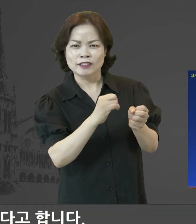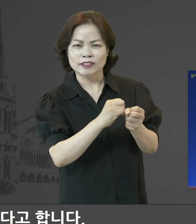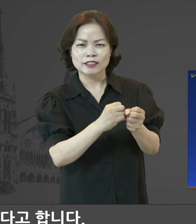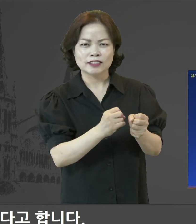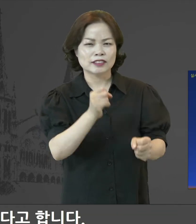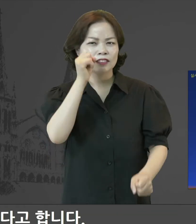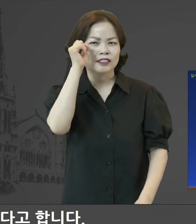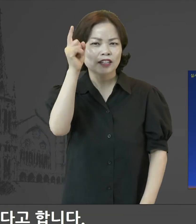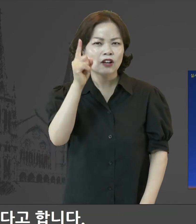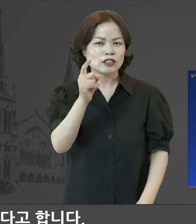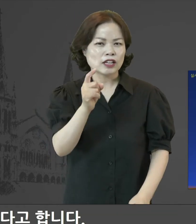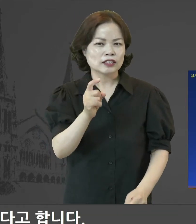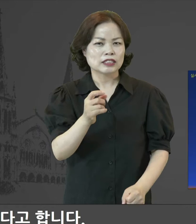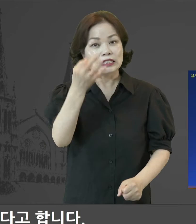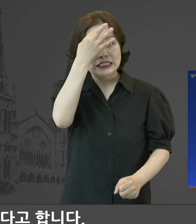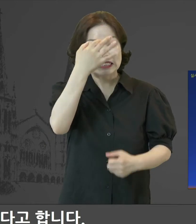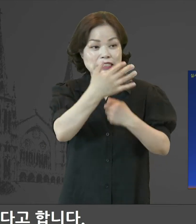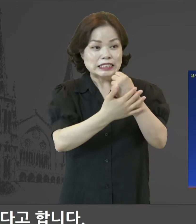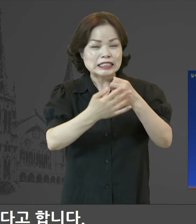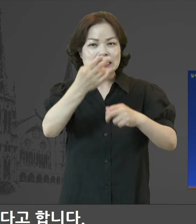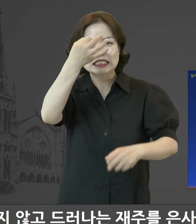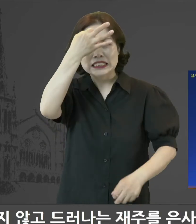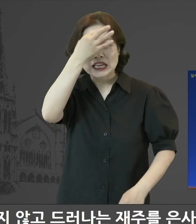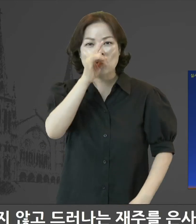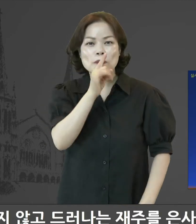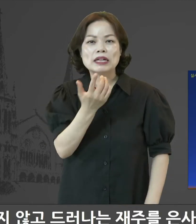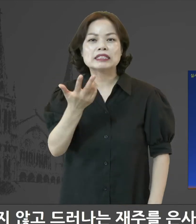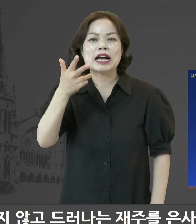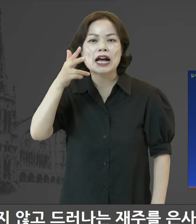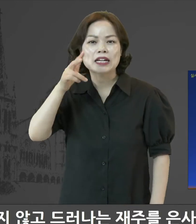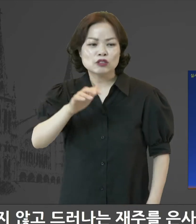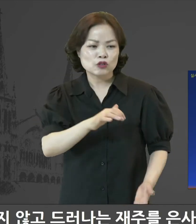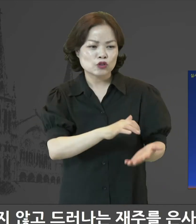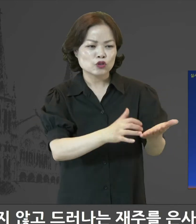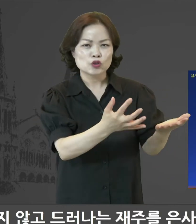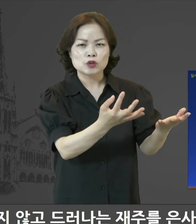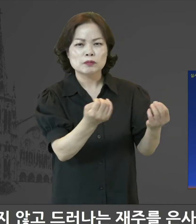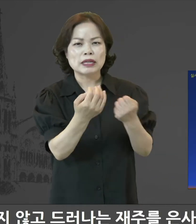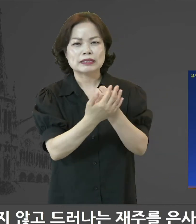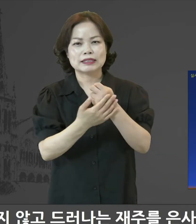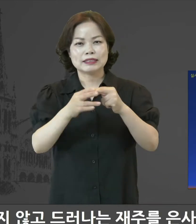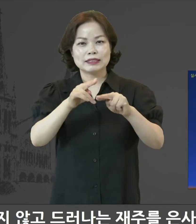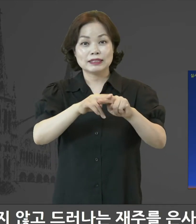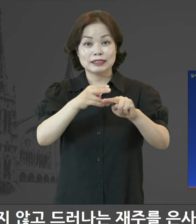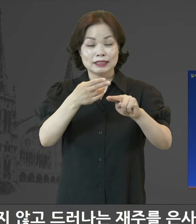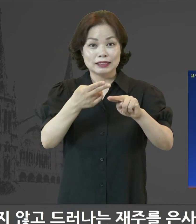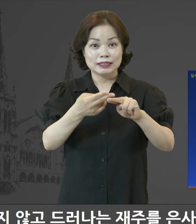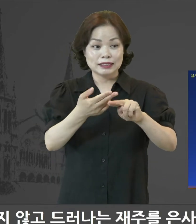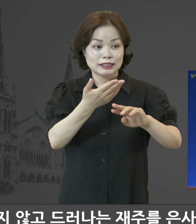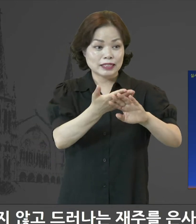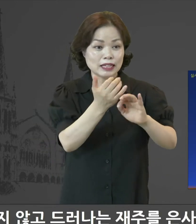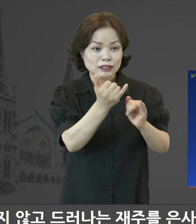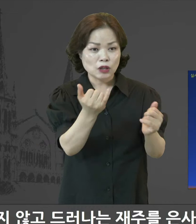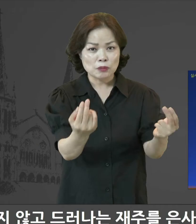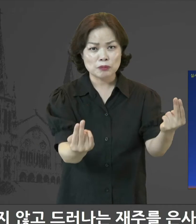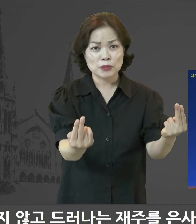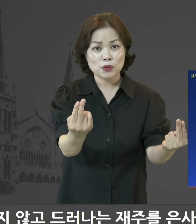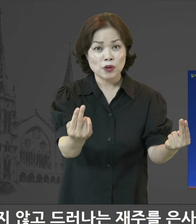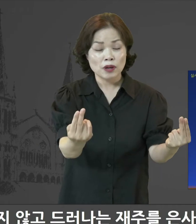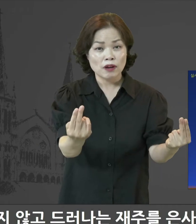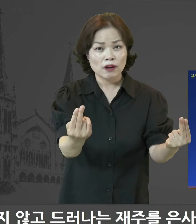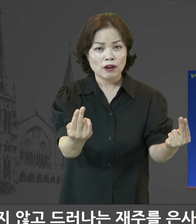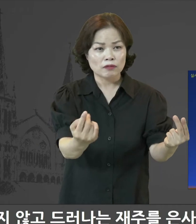생각하는데, 당연히 그것도 은사입니다. 하지만 수많은 은사들은 그렇게 다른 사람과